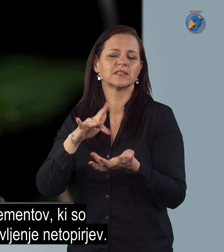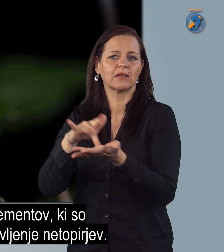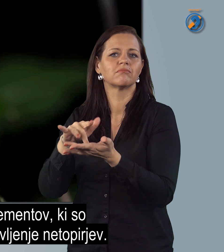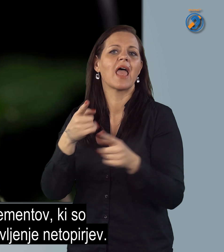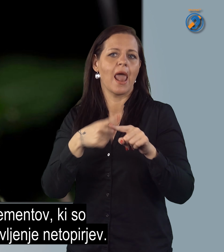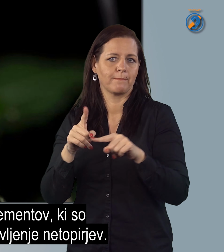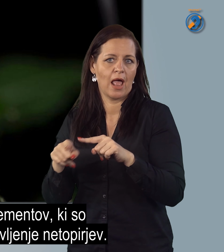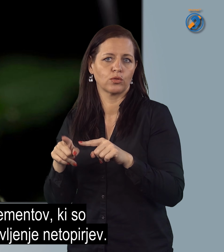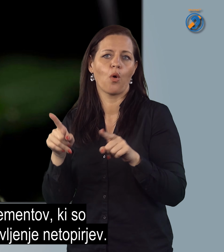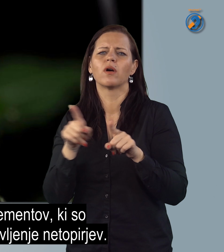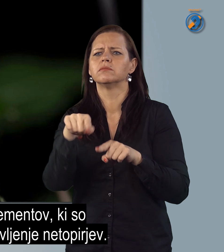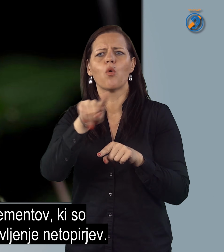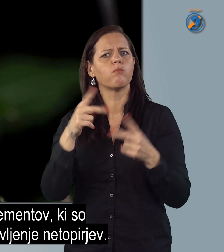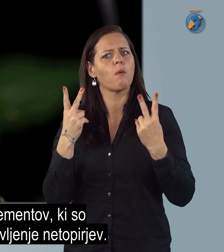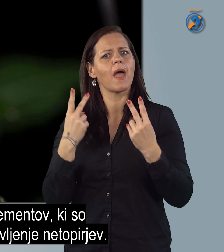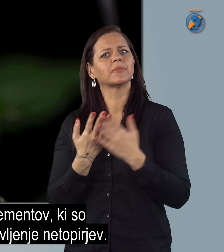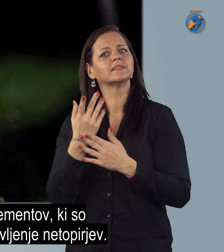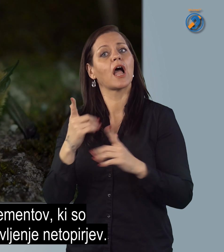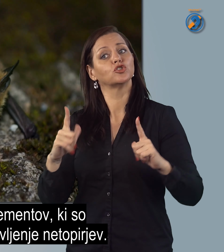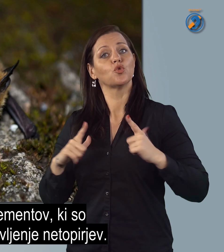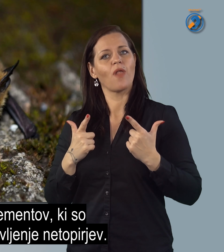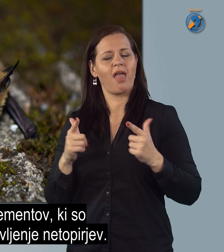pomembni za življenje netopirjev.